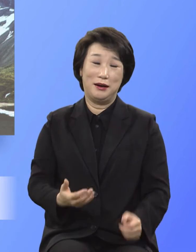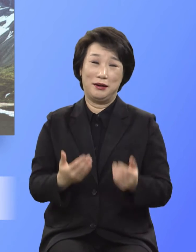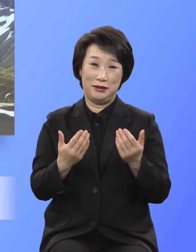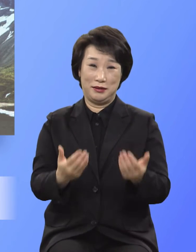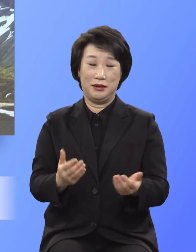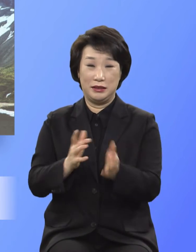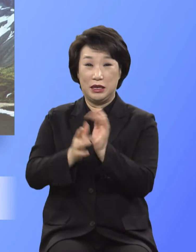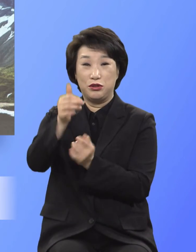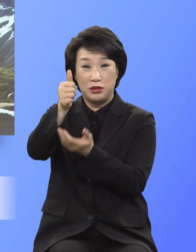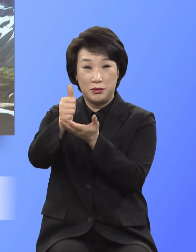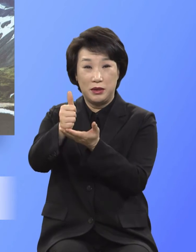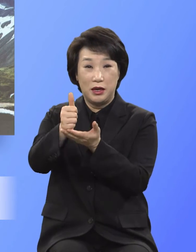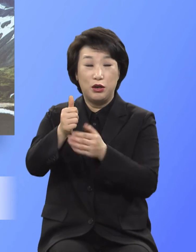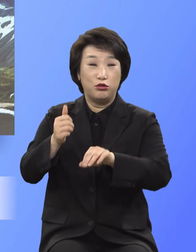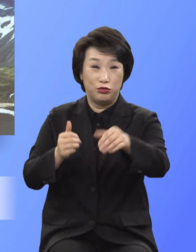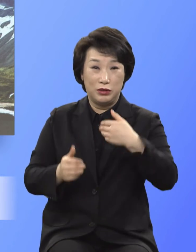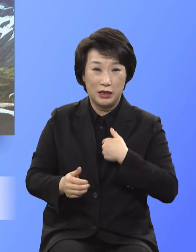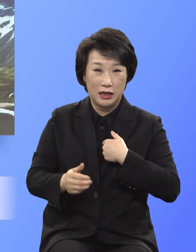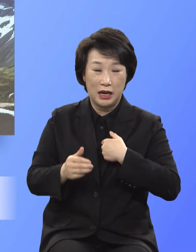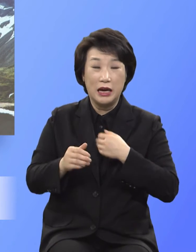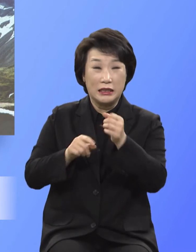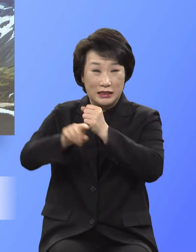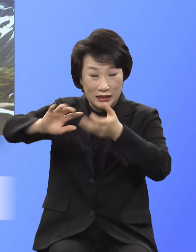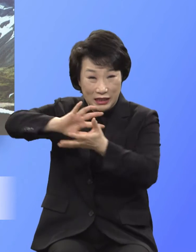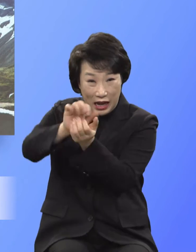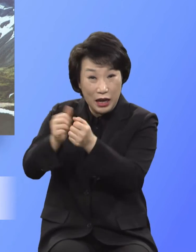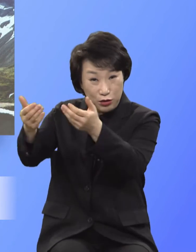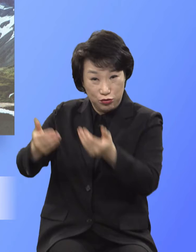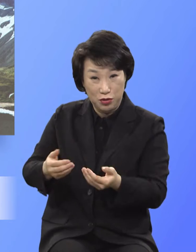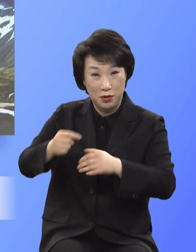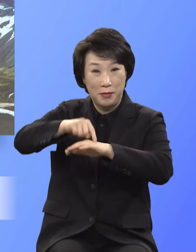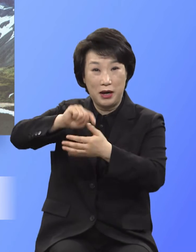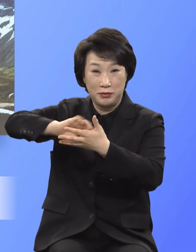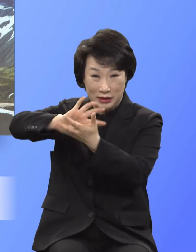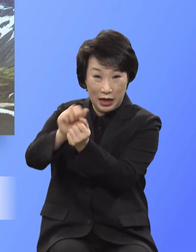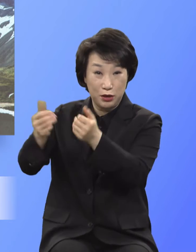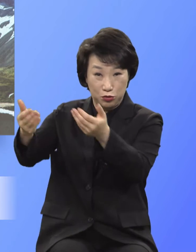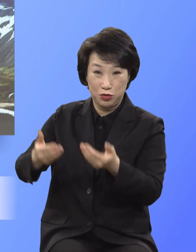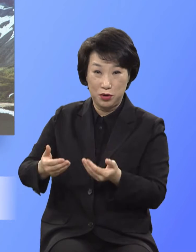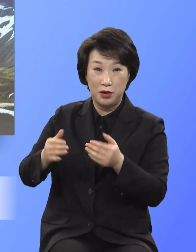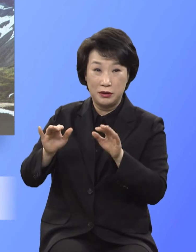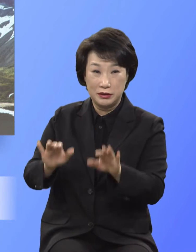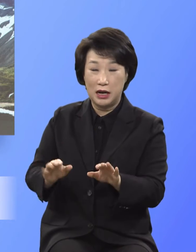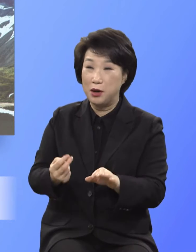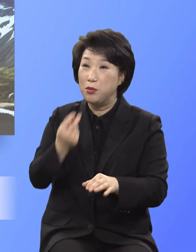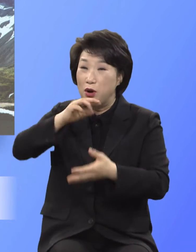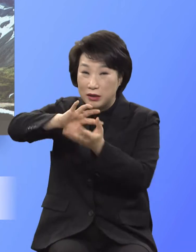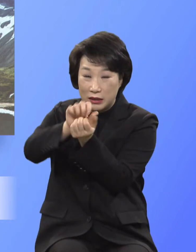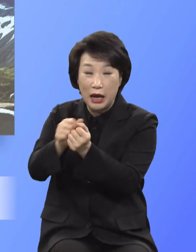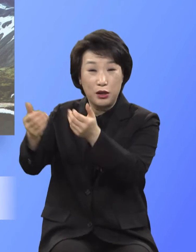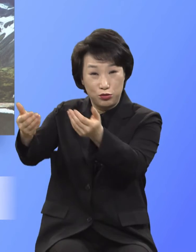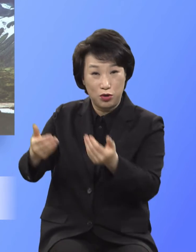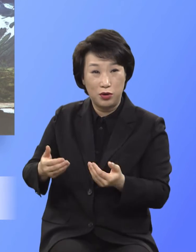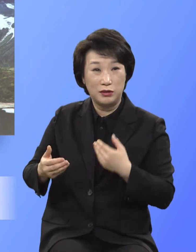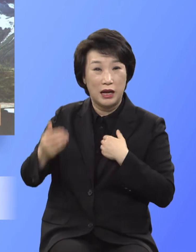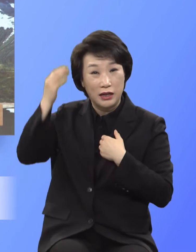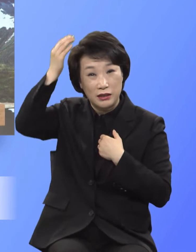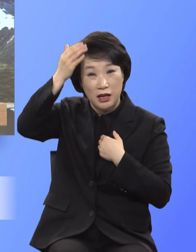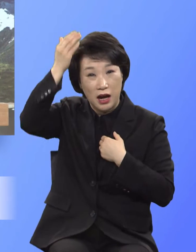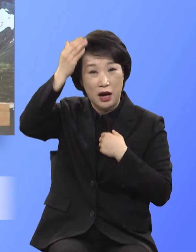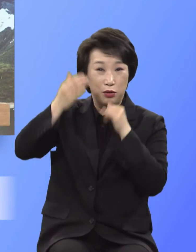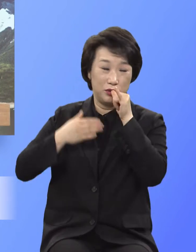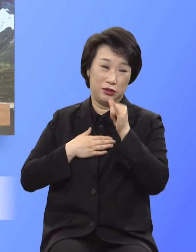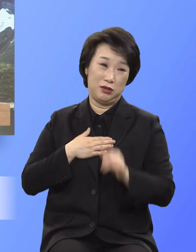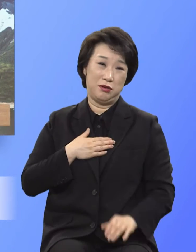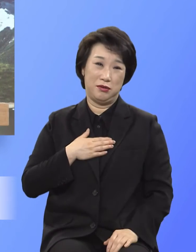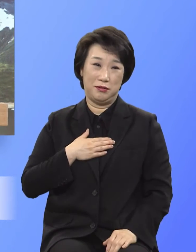예수 그리스도는 우리에게 뜻을 다하고 마음을 다하고 목숨을 다해 사랑해 주셨습니다.